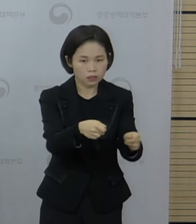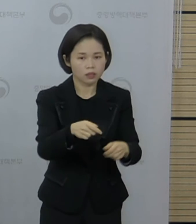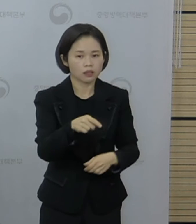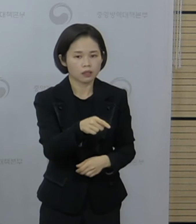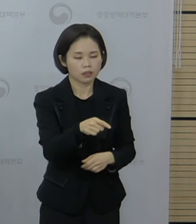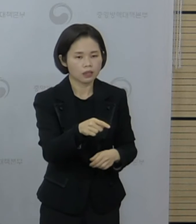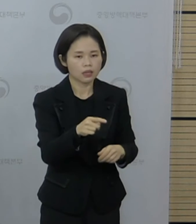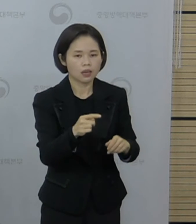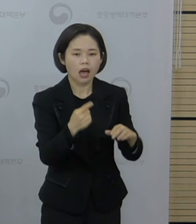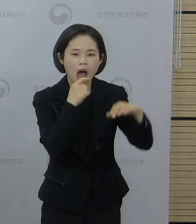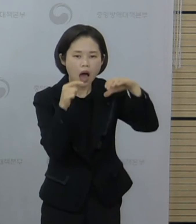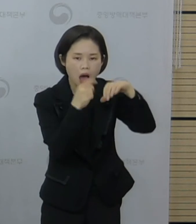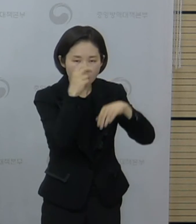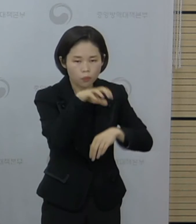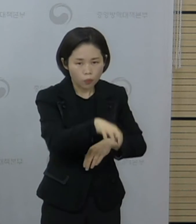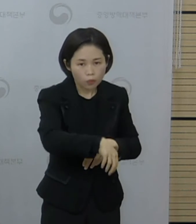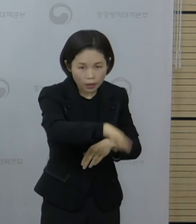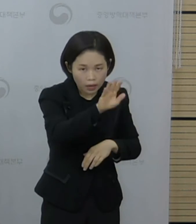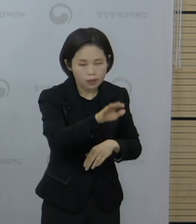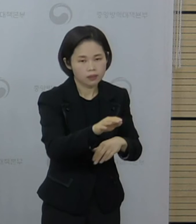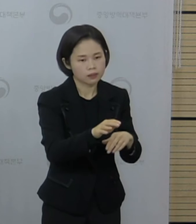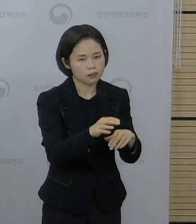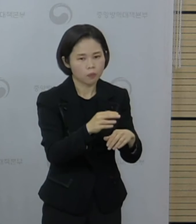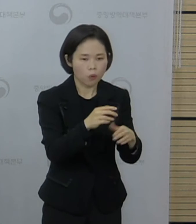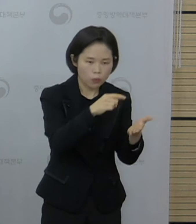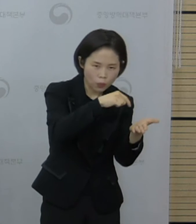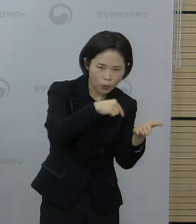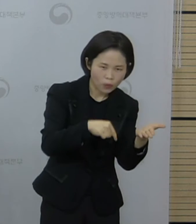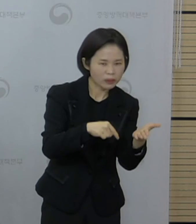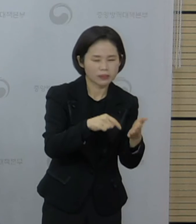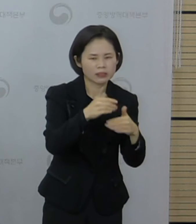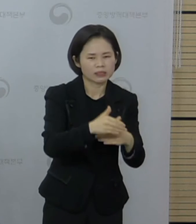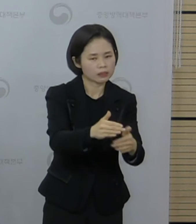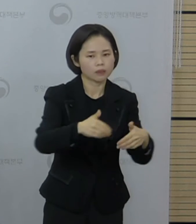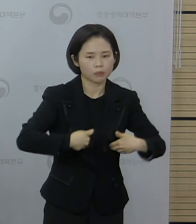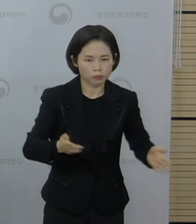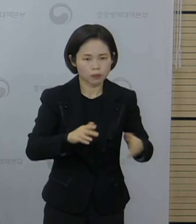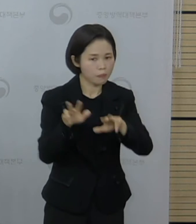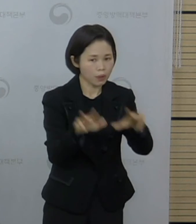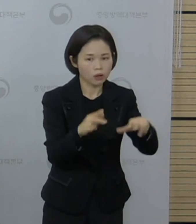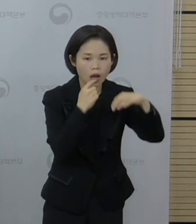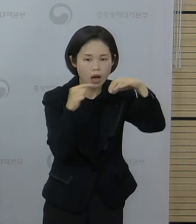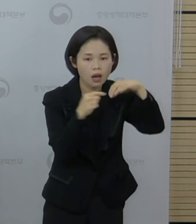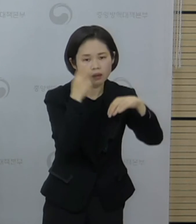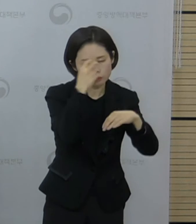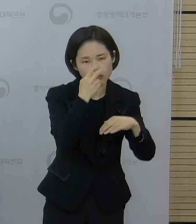신속하게 검사를 받을 수 있도록 적극 협조해 주시기 바랍니다